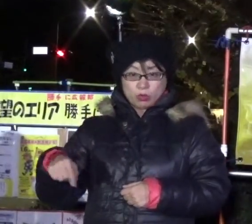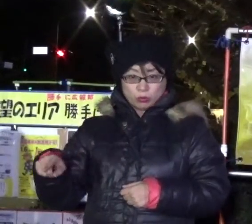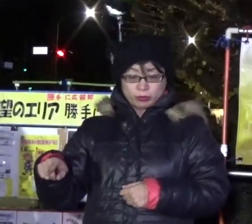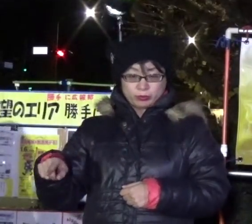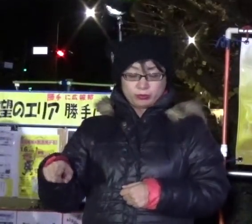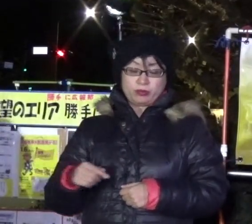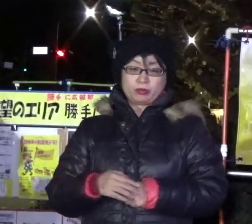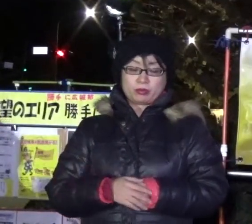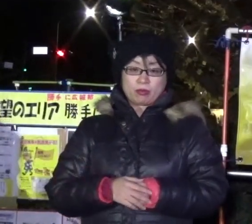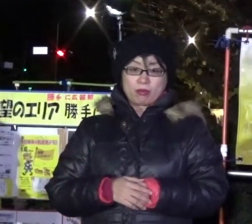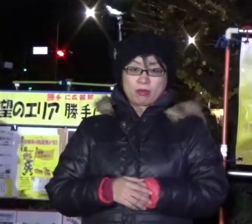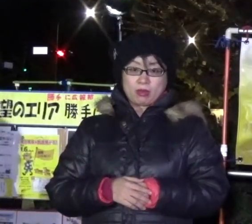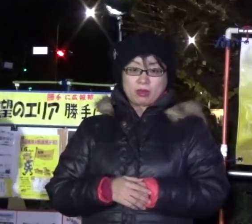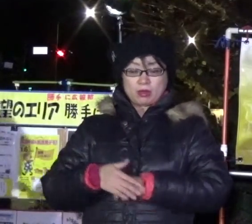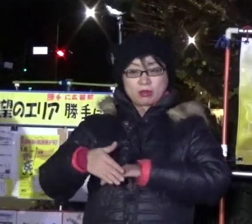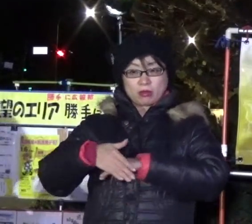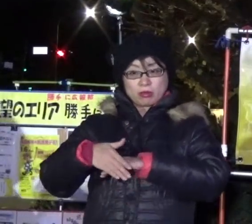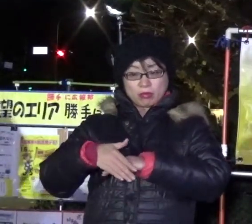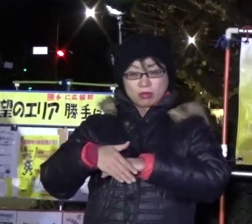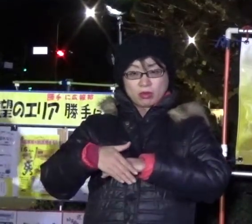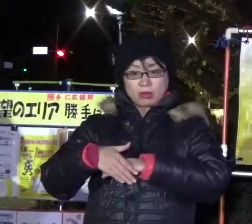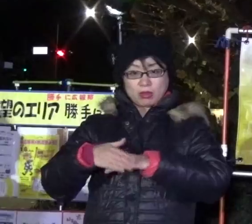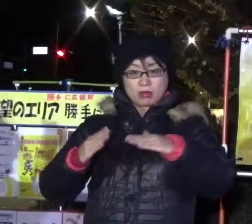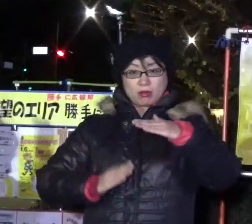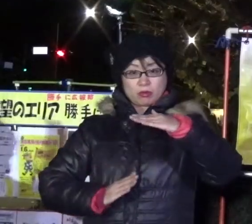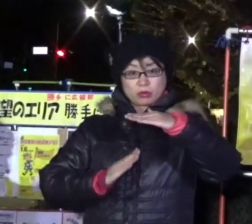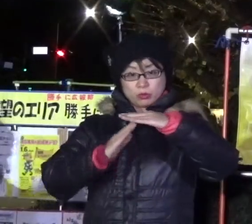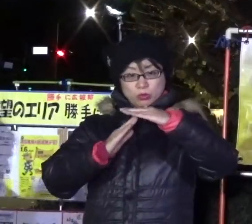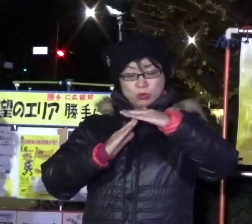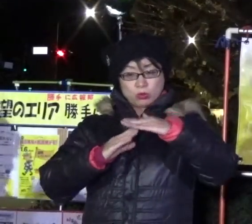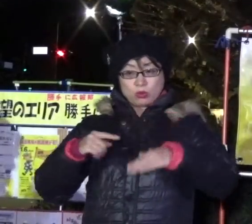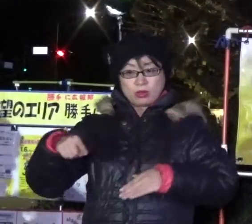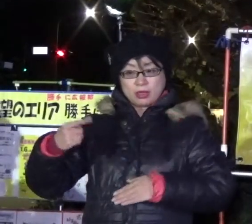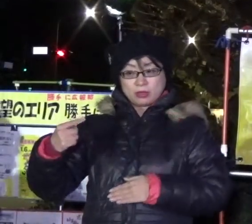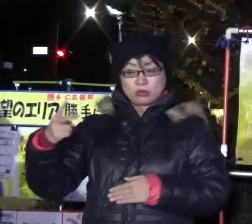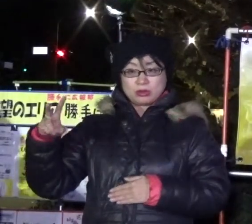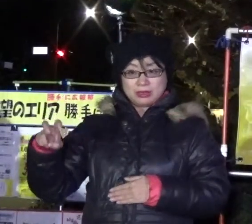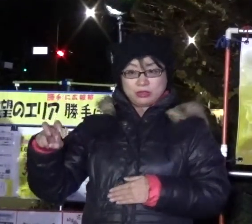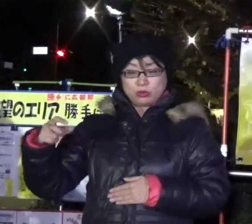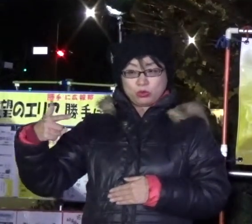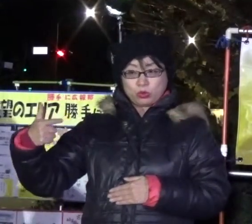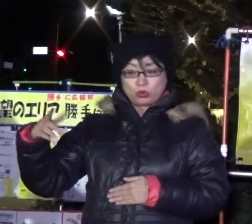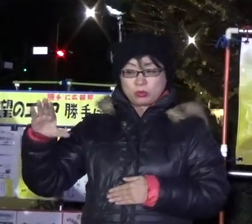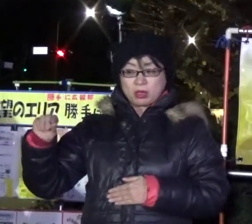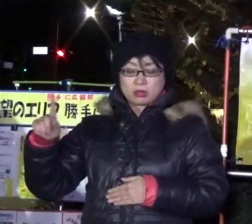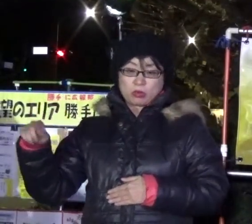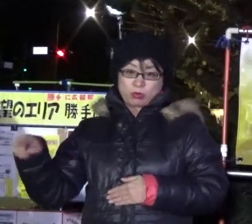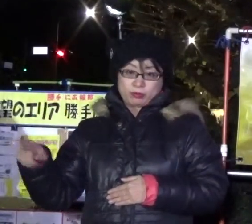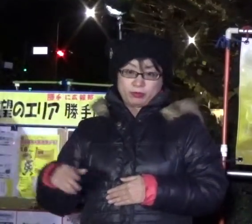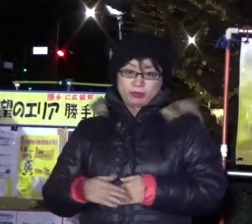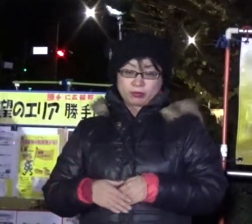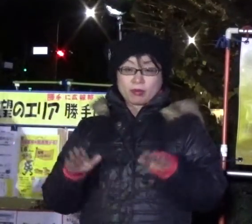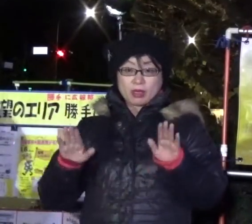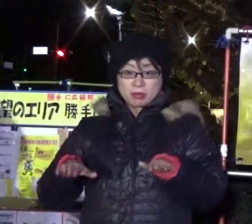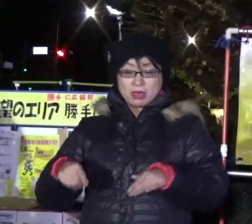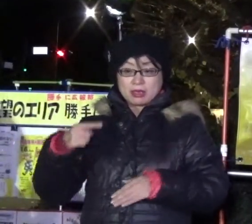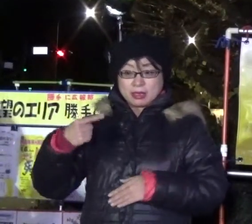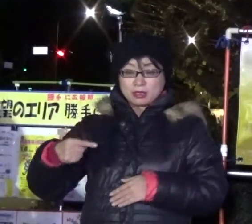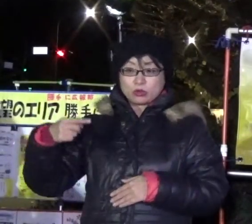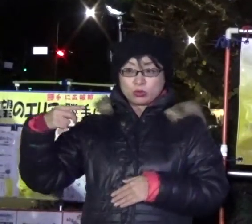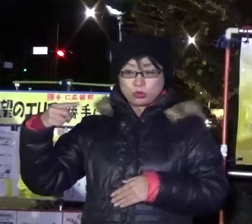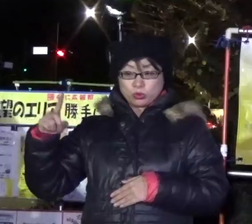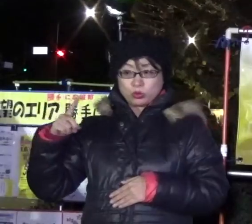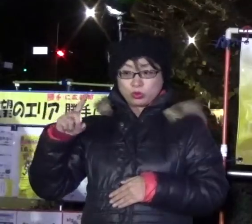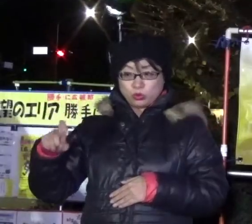ないので、計画上の貯留容量上限が126万トン、現在 112.5 万トンです